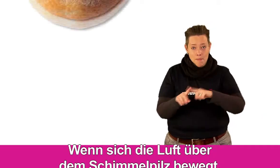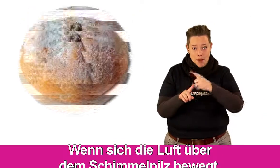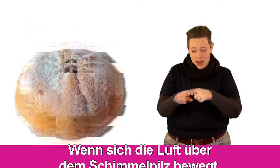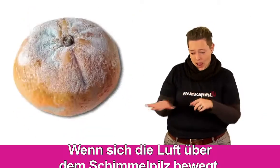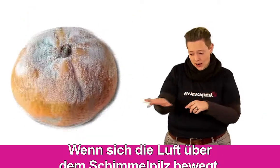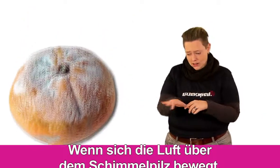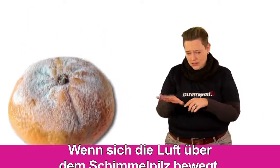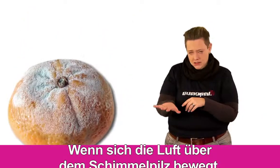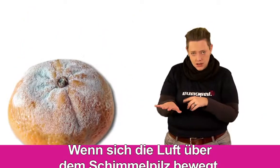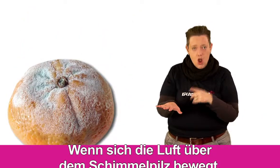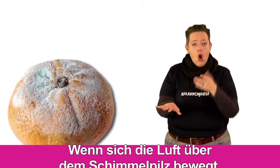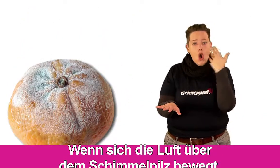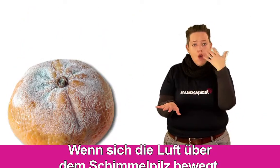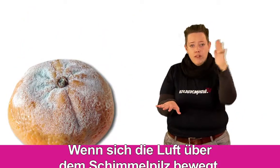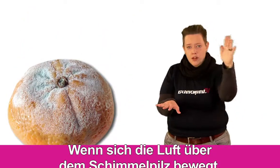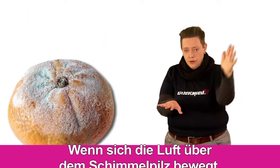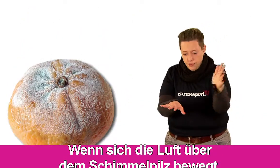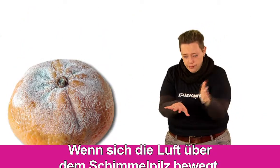Wenn sich die Luft über dem Schimmelpilz bewegt,